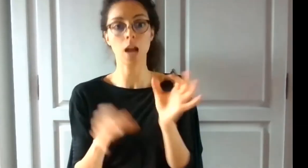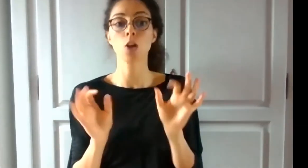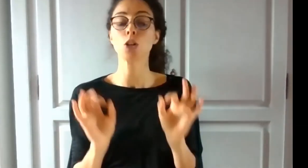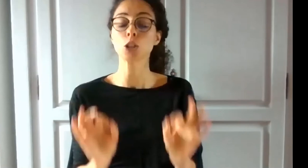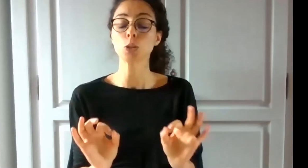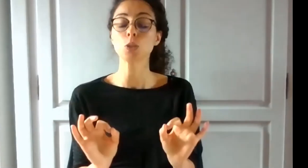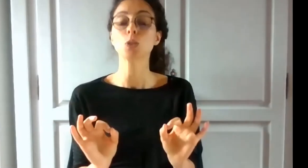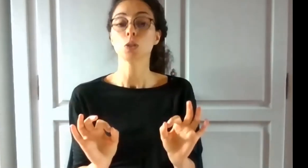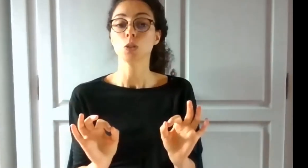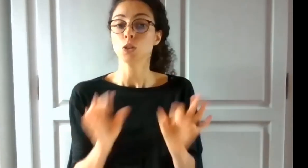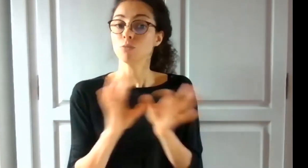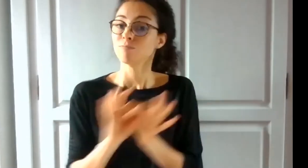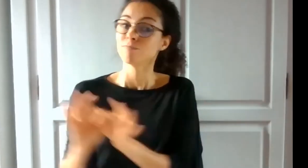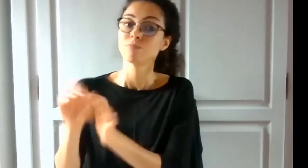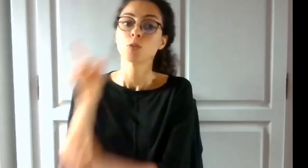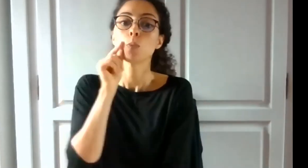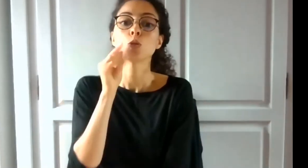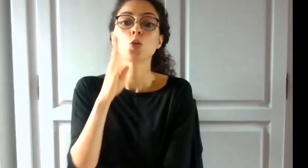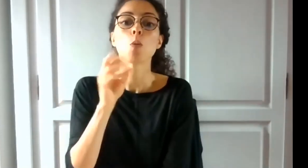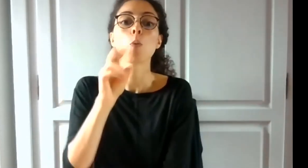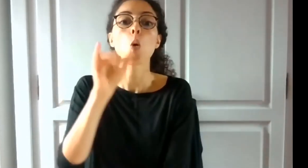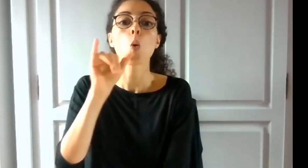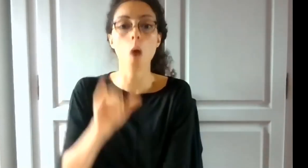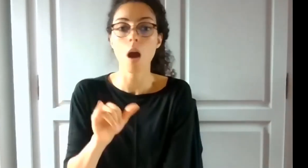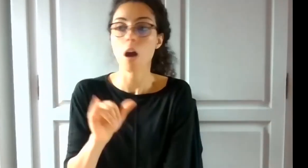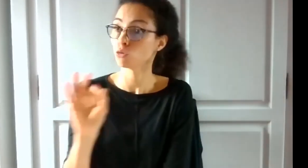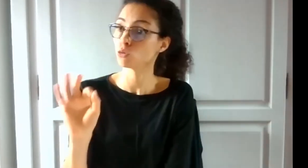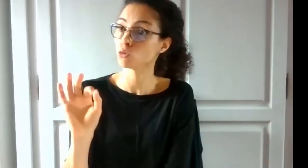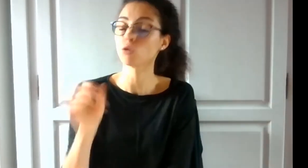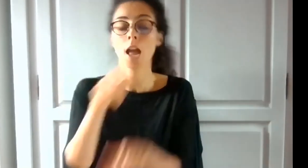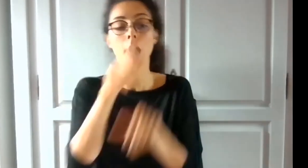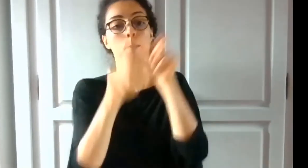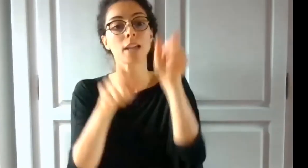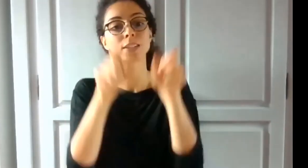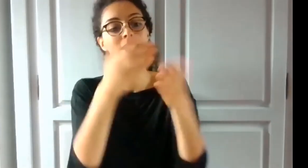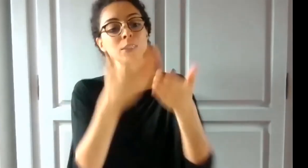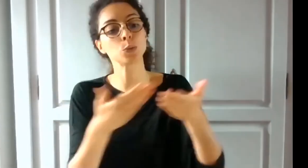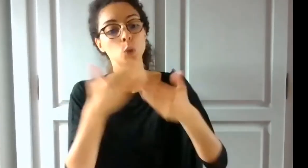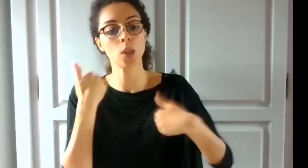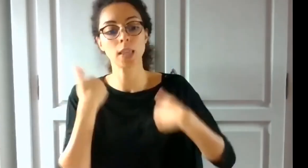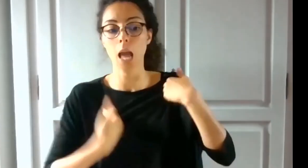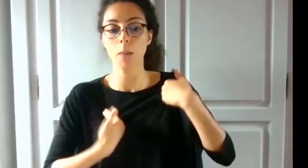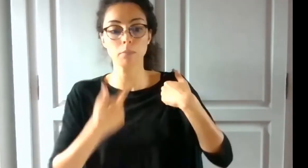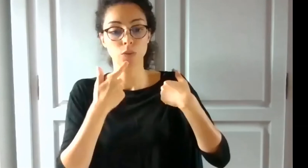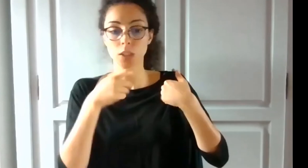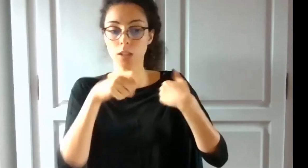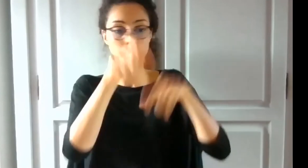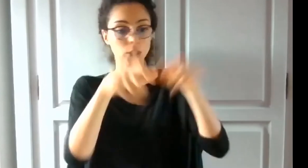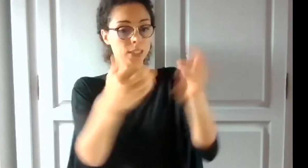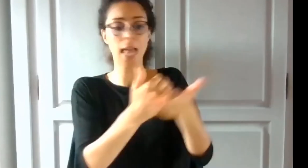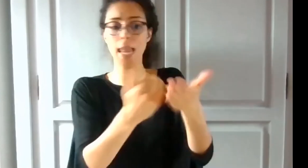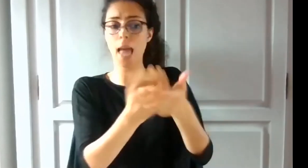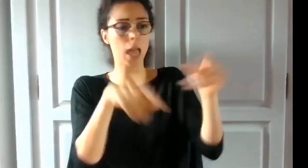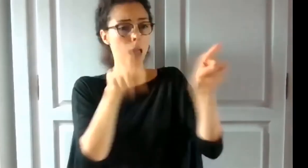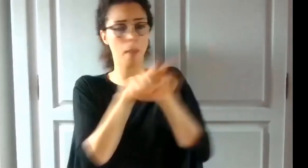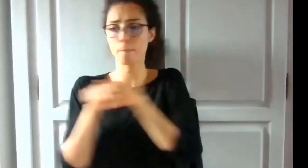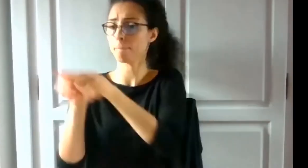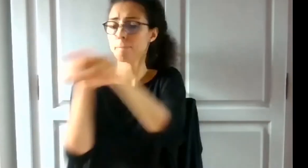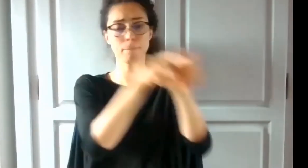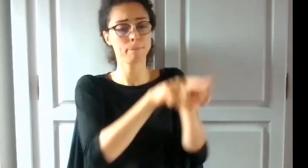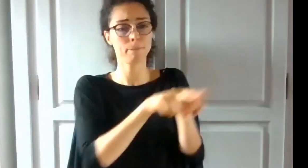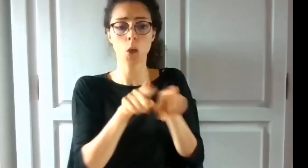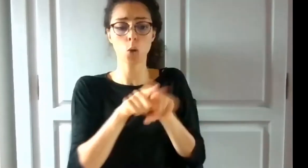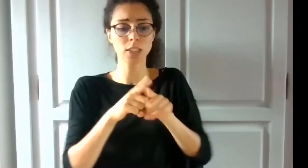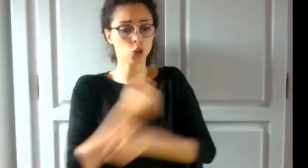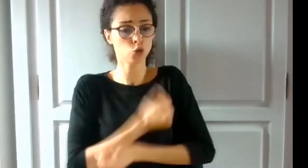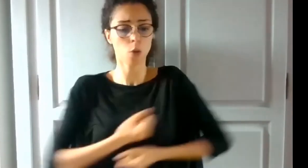le propos de Jérémy pour dire qu'au final, les personnes en situation de handicap sont des travailleurs comme les autres, hein, des salariés comme les autres et des demandeurs d'emploi comme les